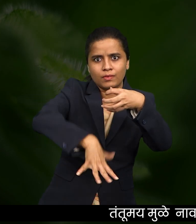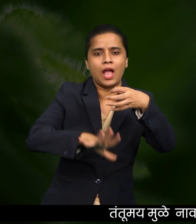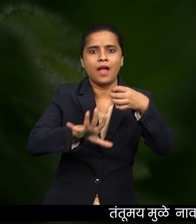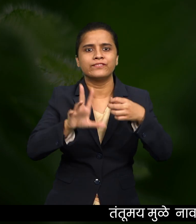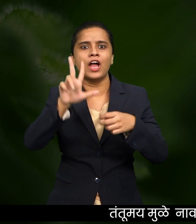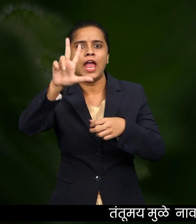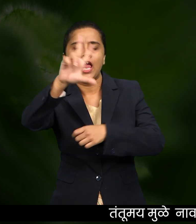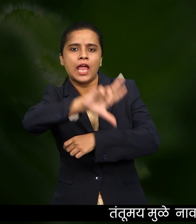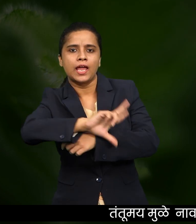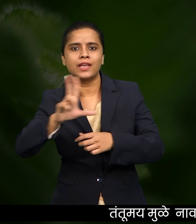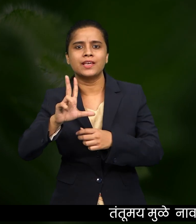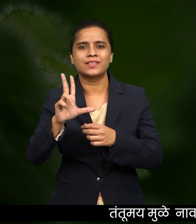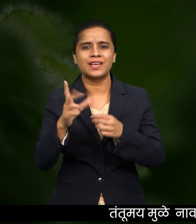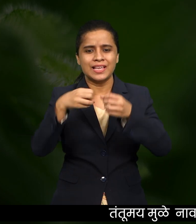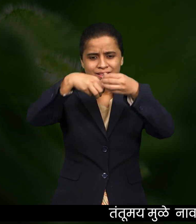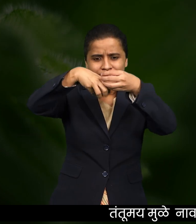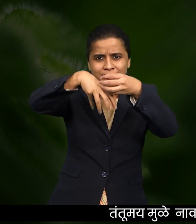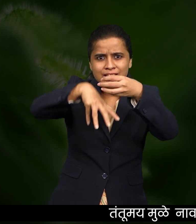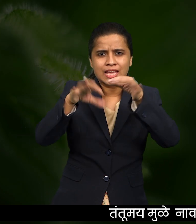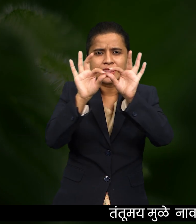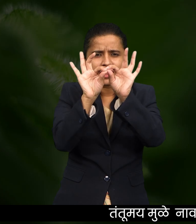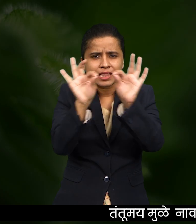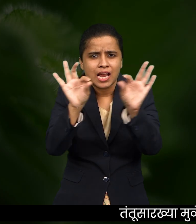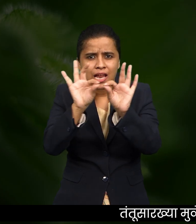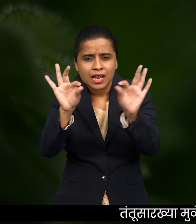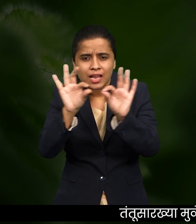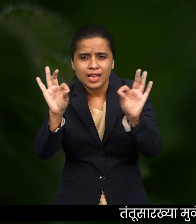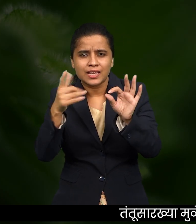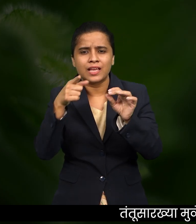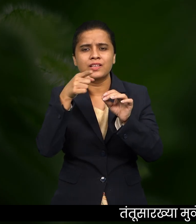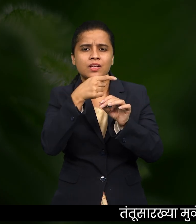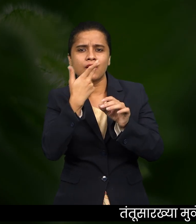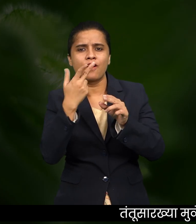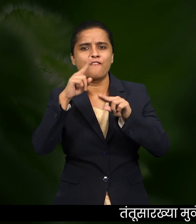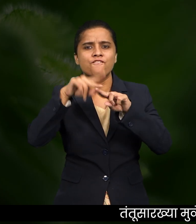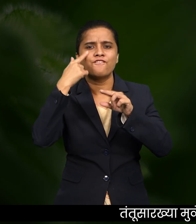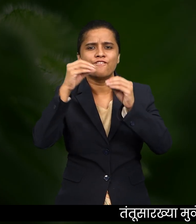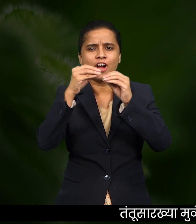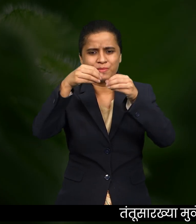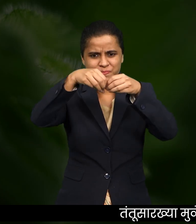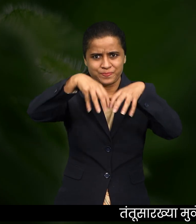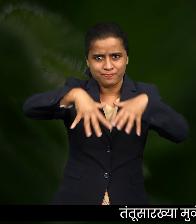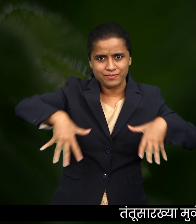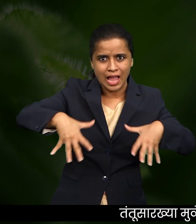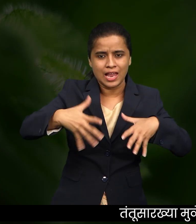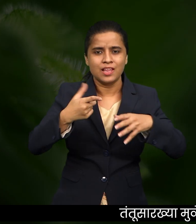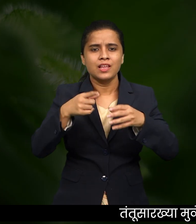तंतुमय मुळे नावाच्या धाग्यासारख्या किंवा तंतूसारख्या मुळे देठापासून उद्भवतात.